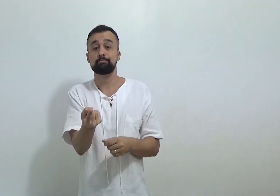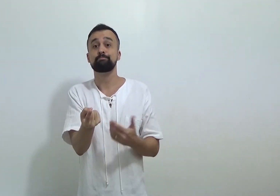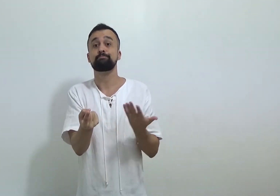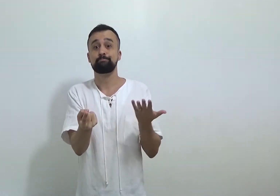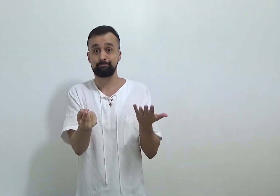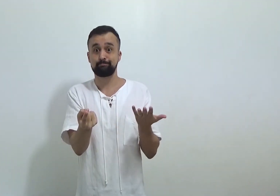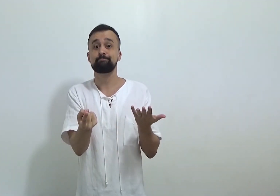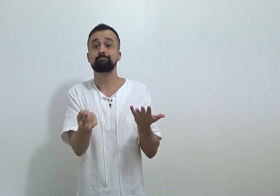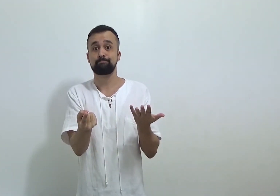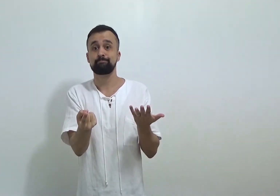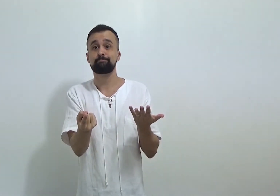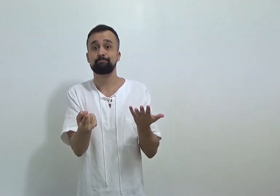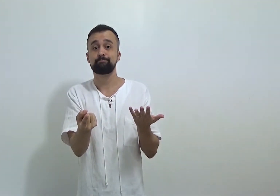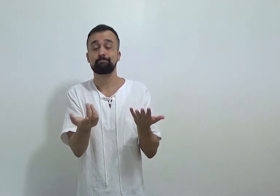em torno de 1000.